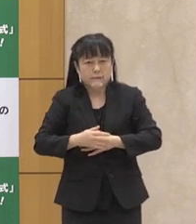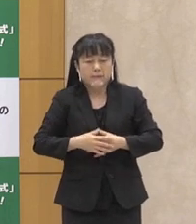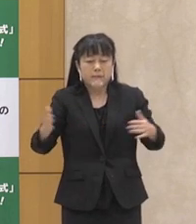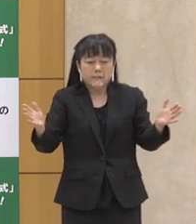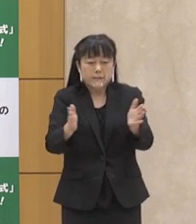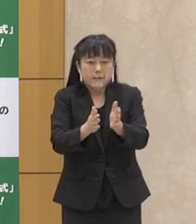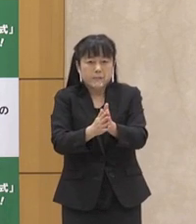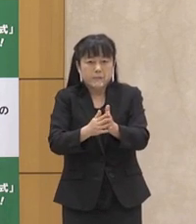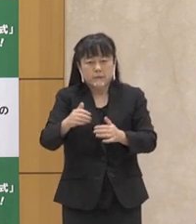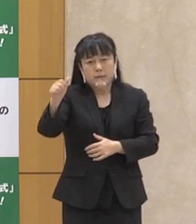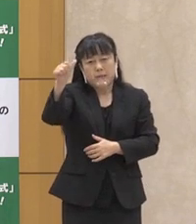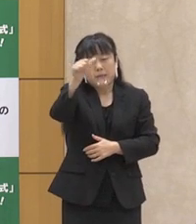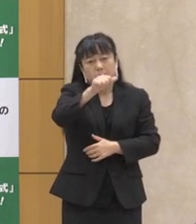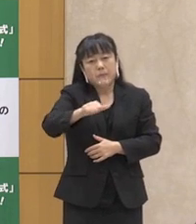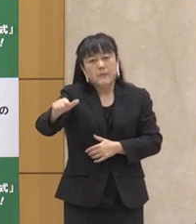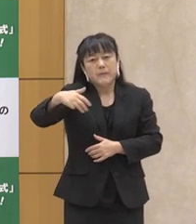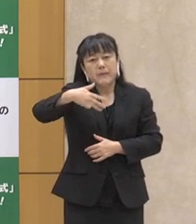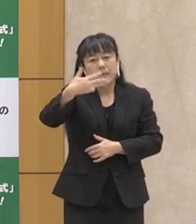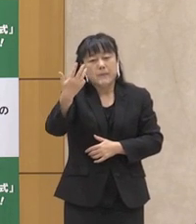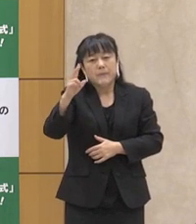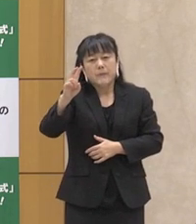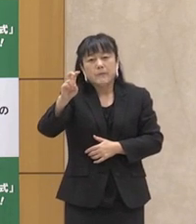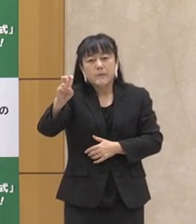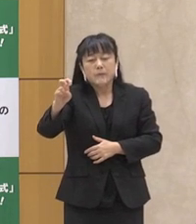の相談がありました。